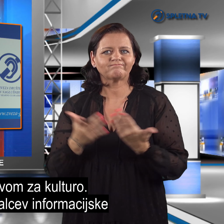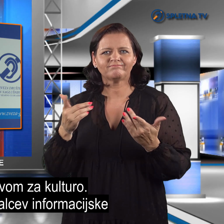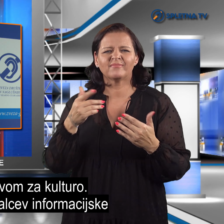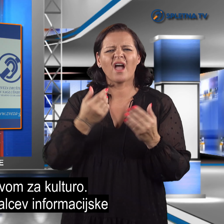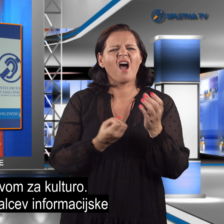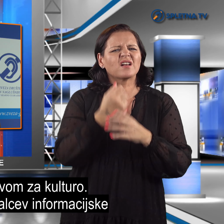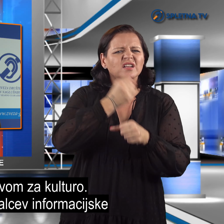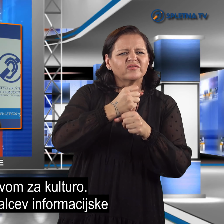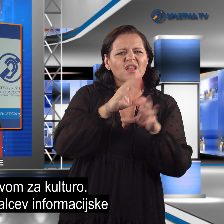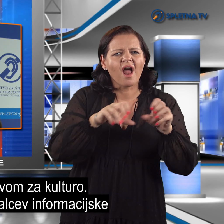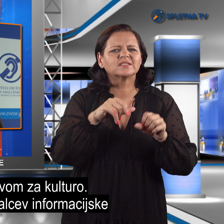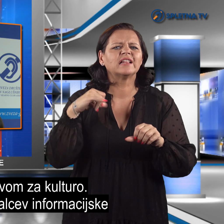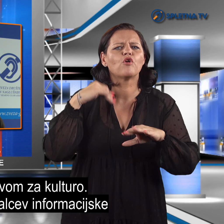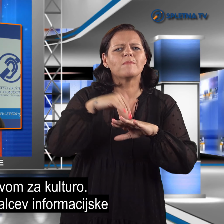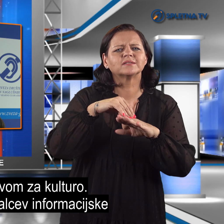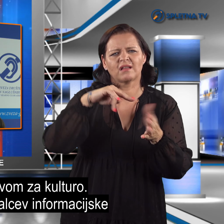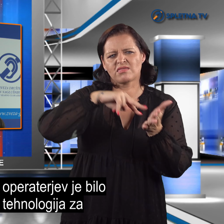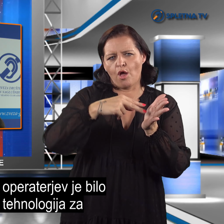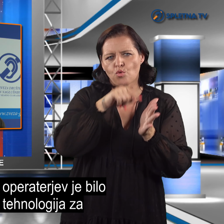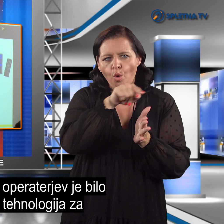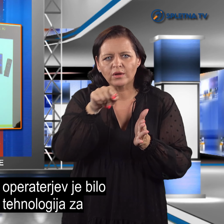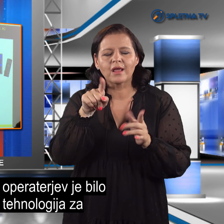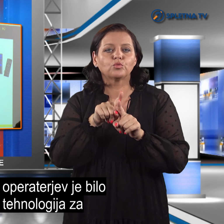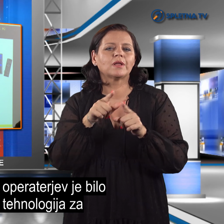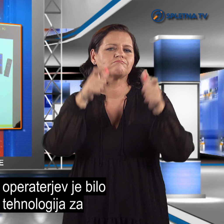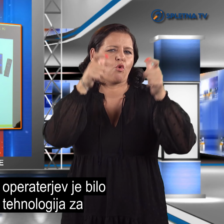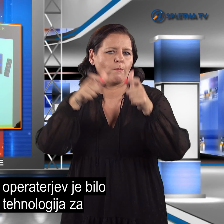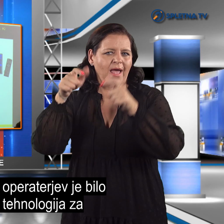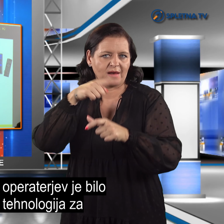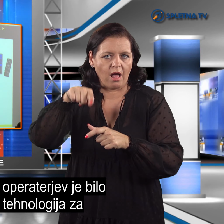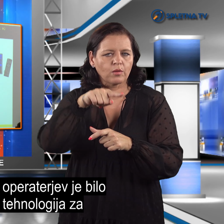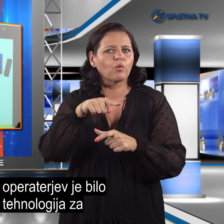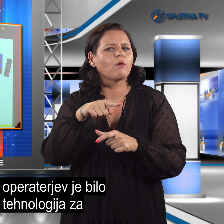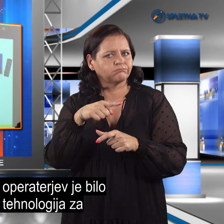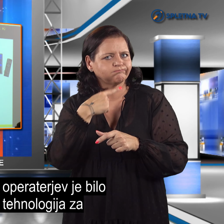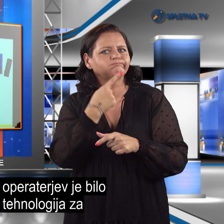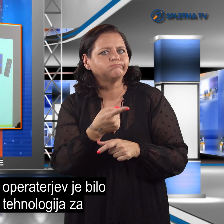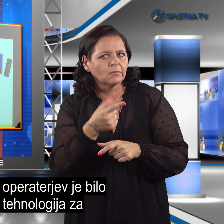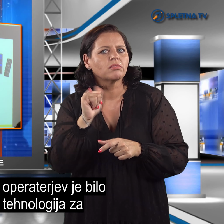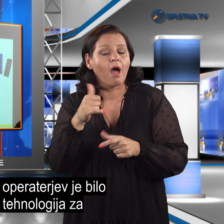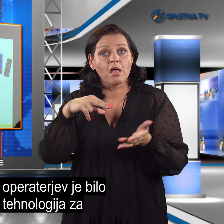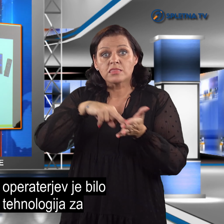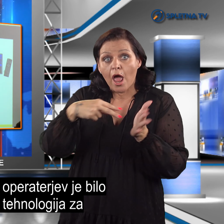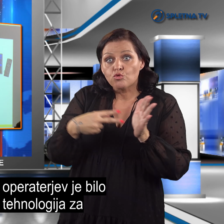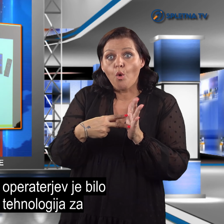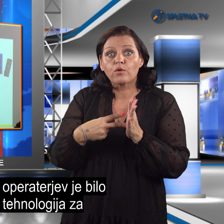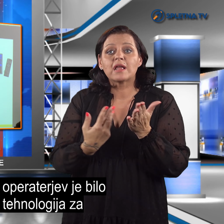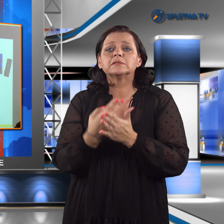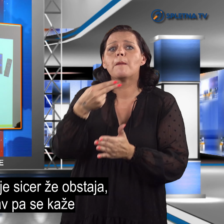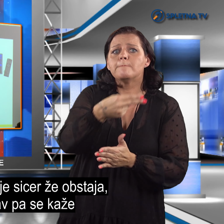S strani razvijalcev informacijske tehnologije in operaterjev je bilo slišati, da tehnologija za podnaslavljanje sicer